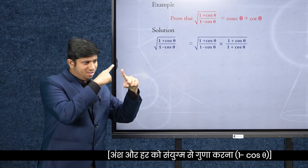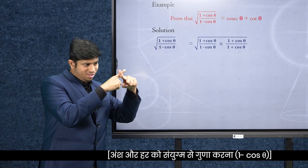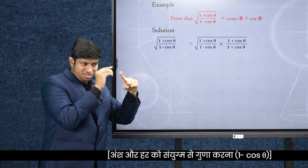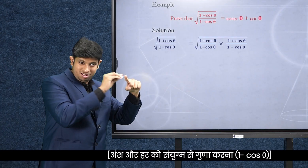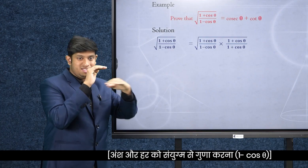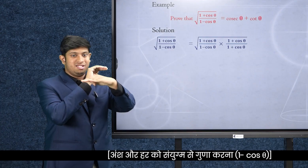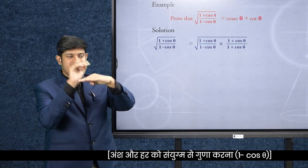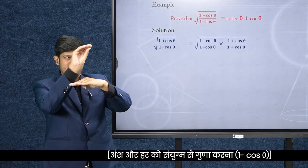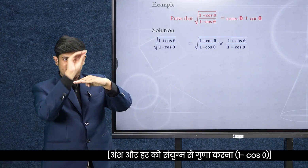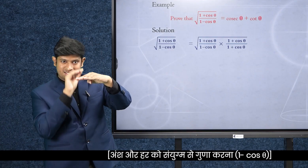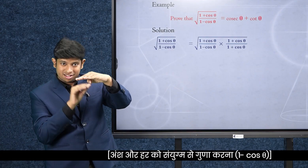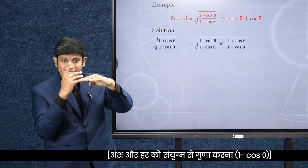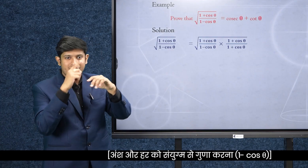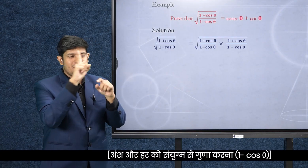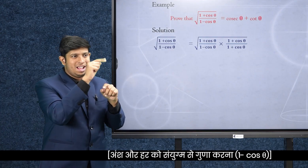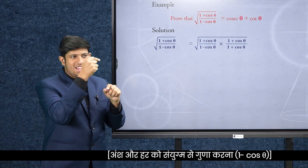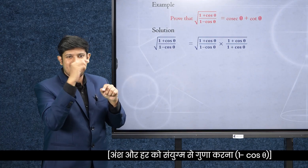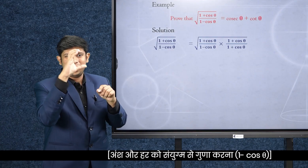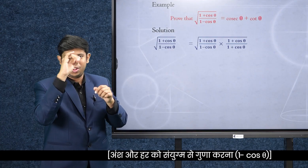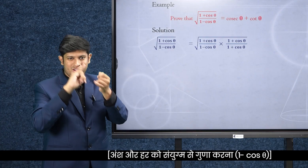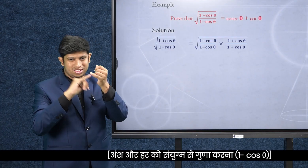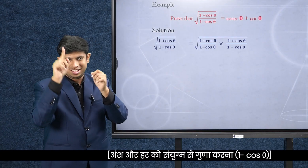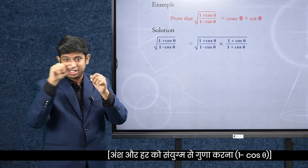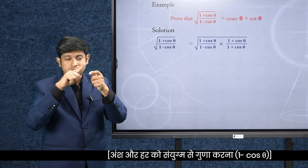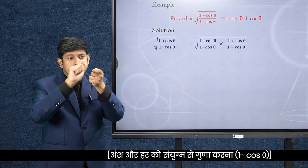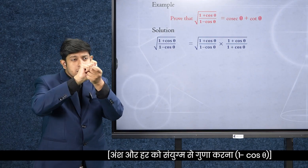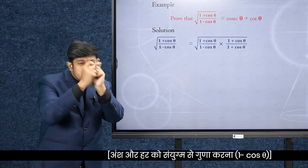से गुणा करना 1 माइनस कॉस थीटा।